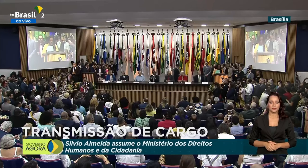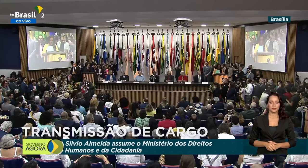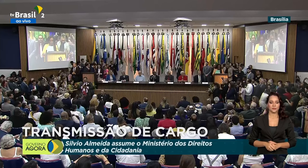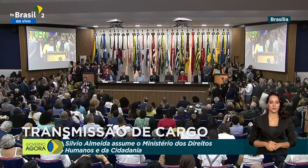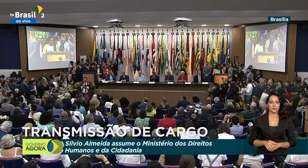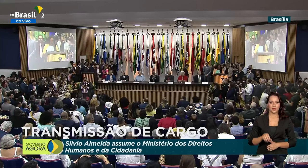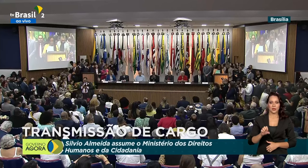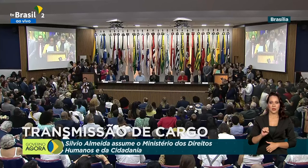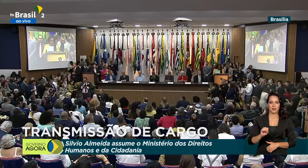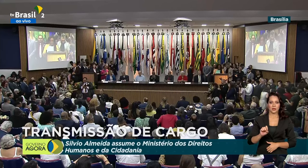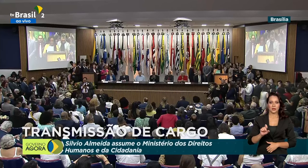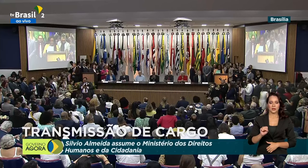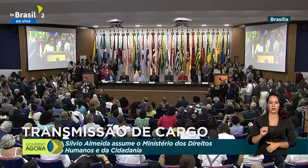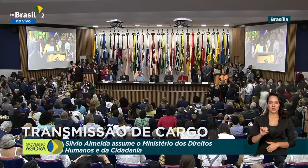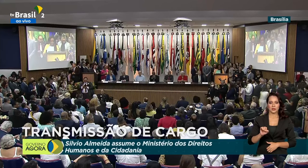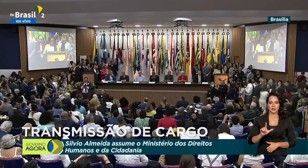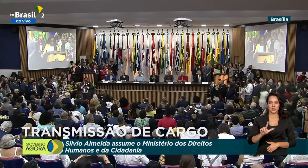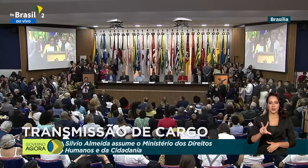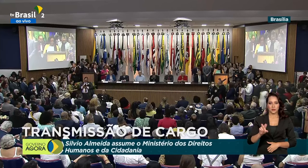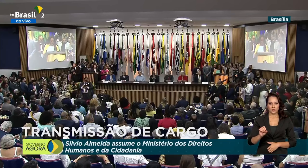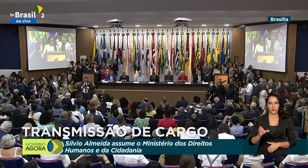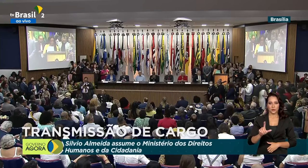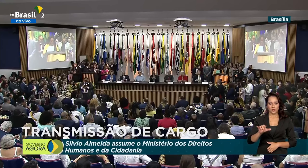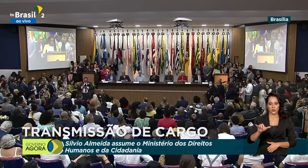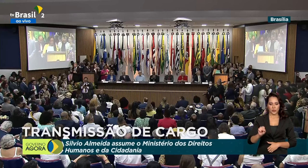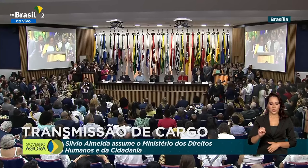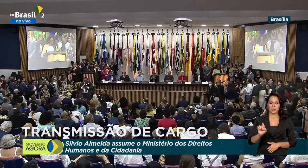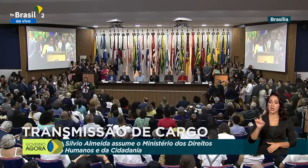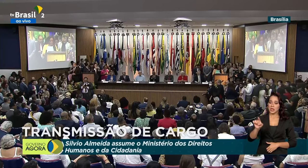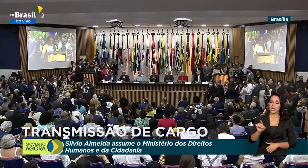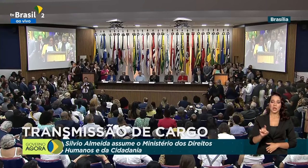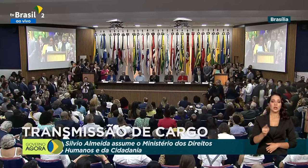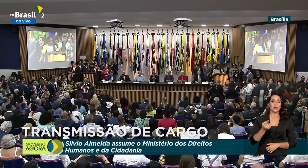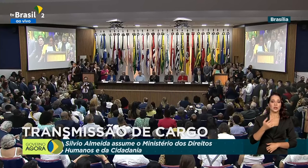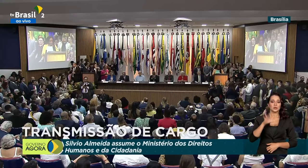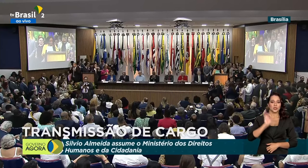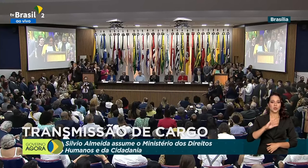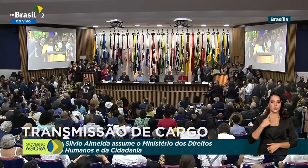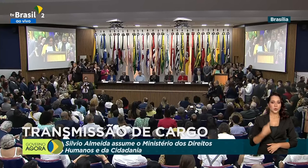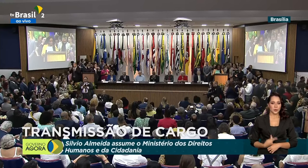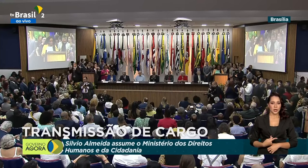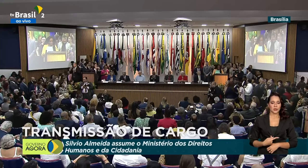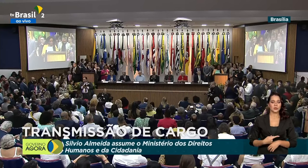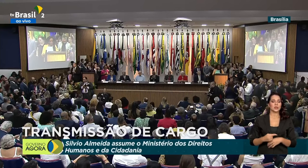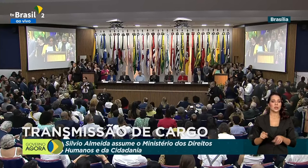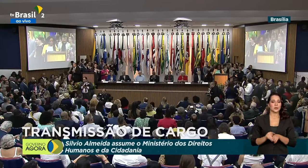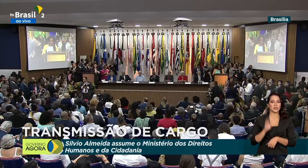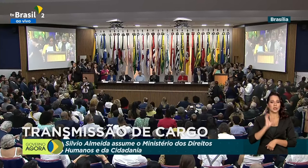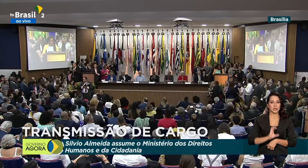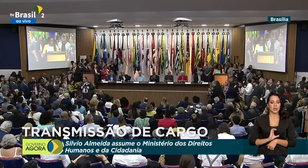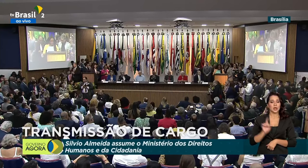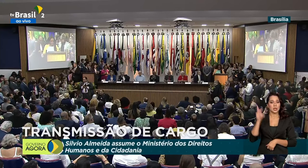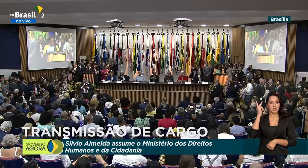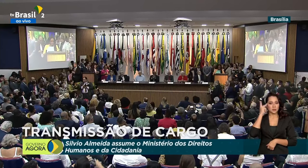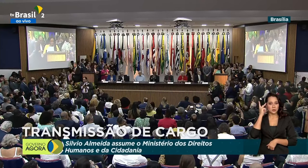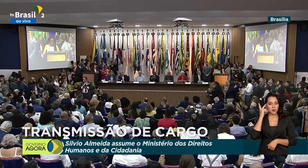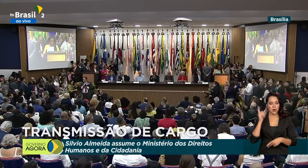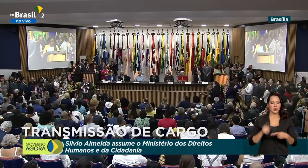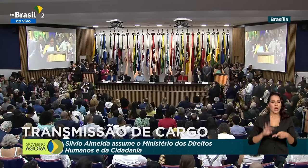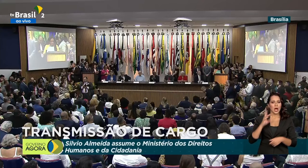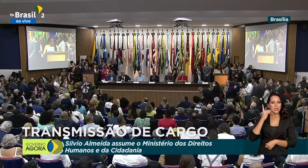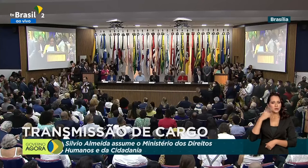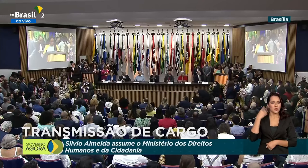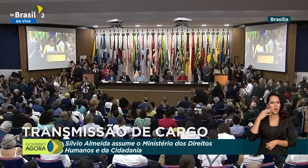se o policial Almeida Ministro de estado dos direitos humanos e da Cidadania é natural de São Paulo advogada quase duas